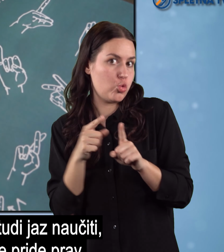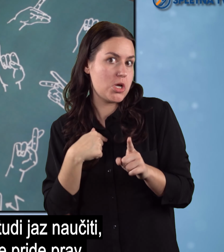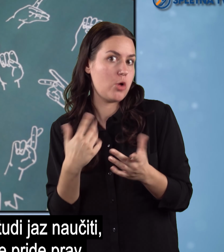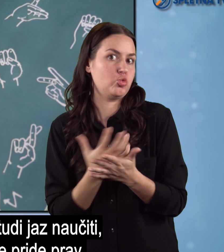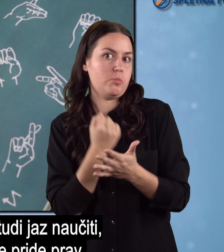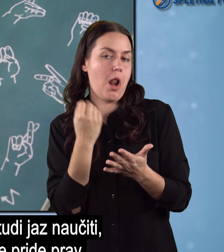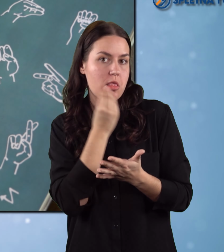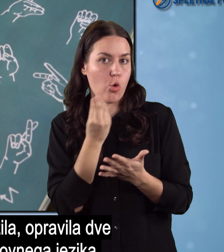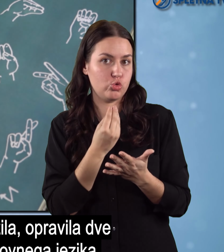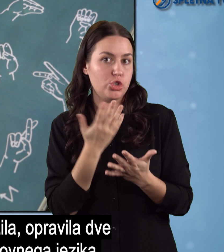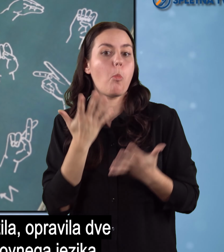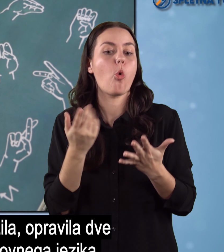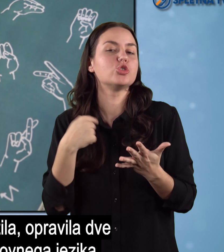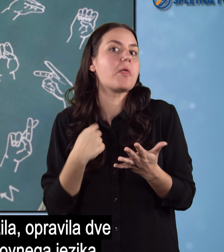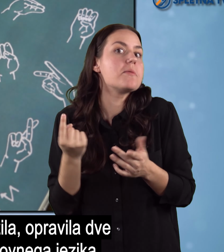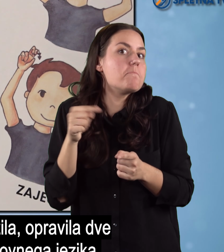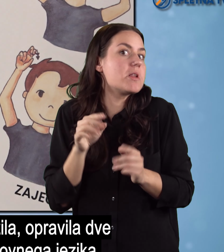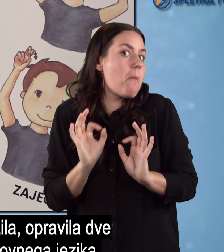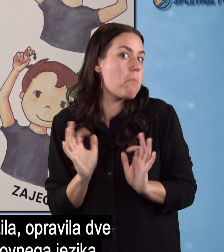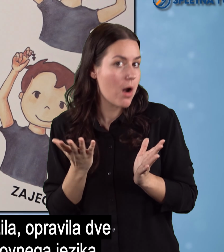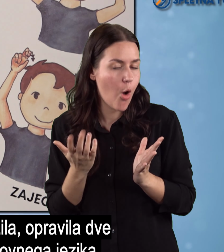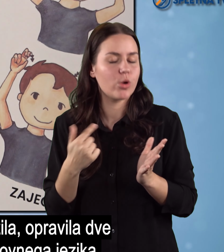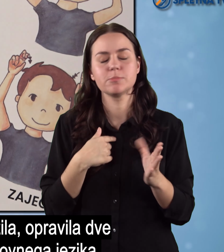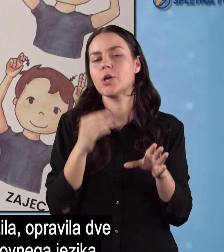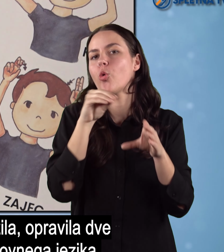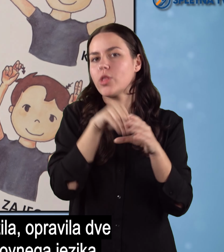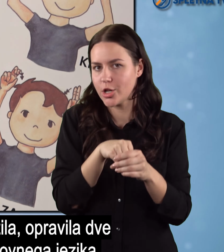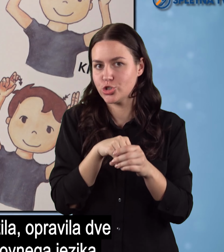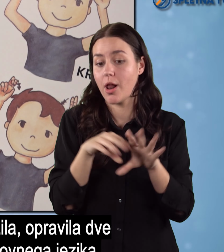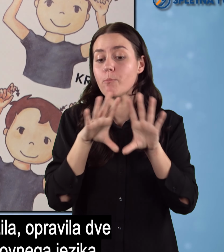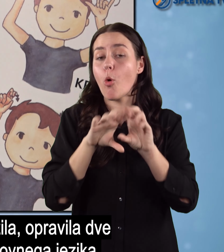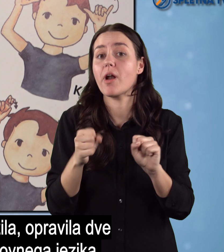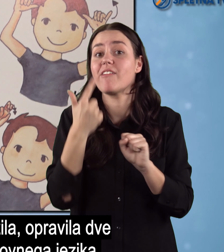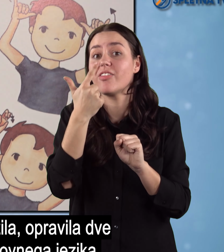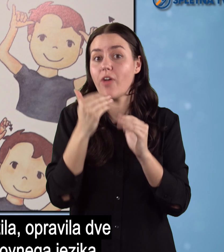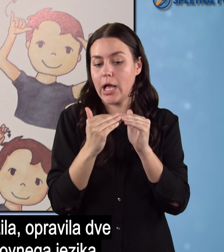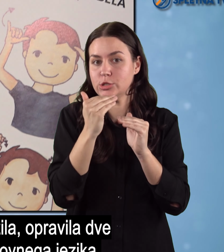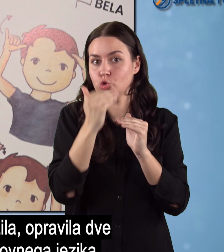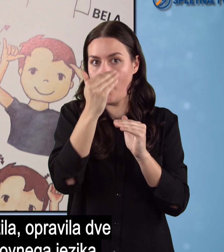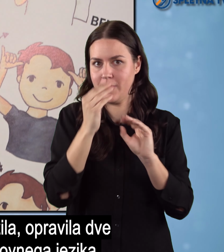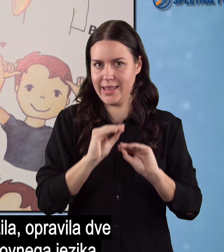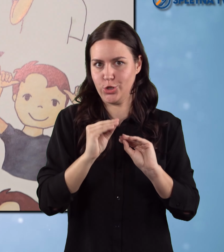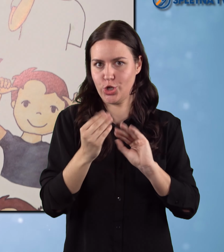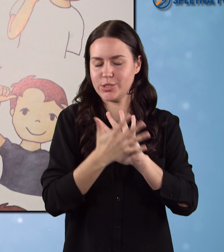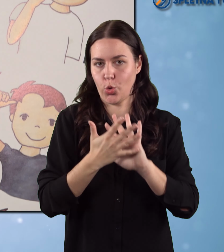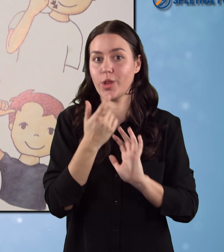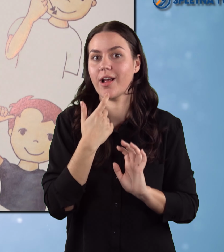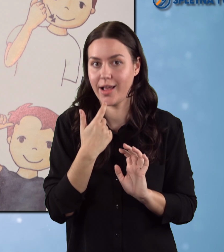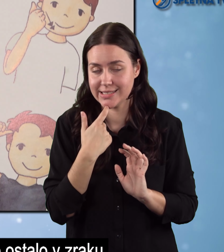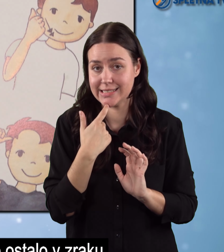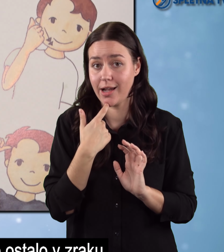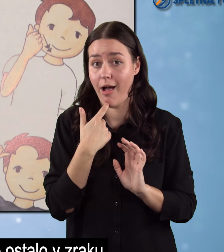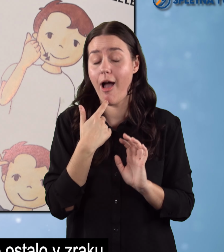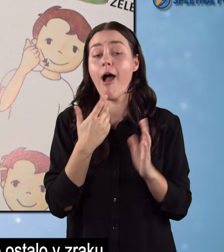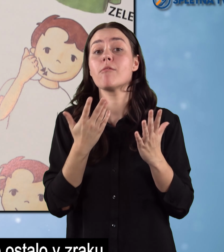mi kje pride prav. In sem se udeležila, opravila 2 stopnji tečaja znakovnega jezika